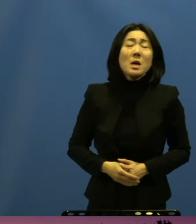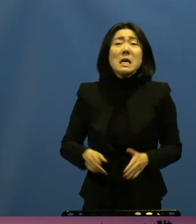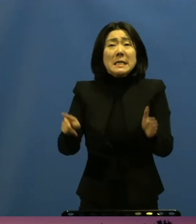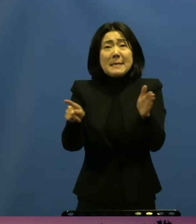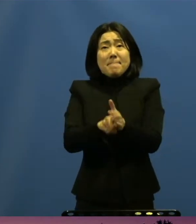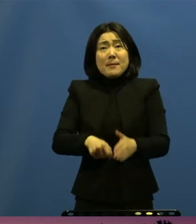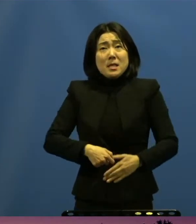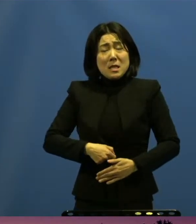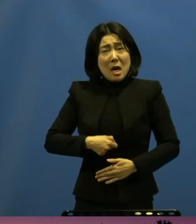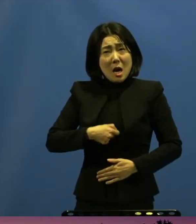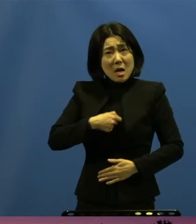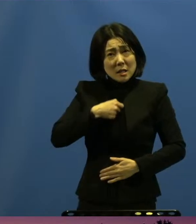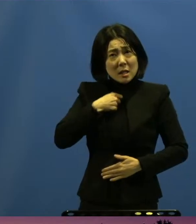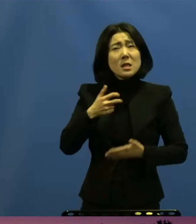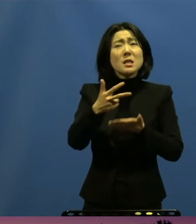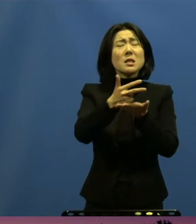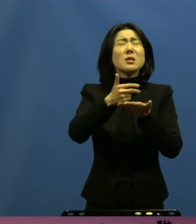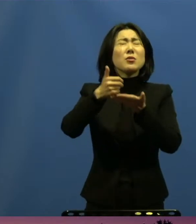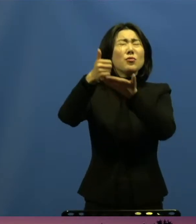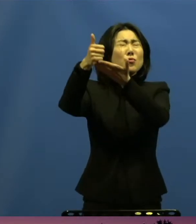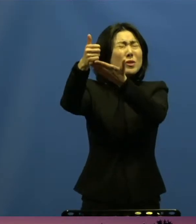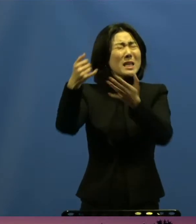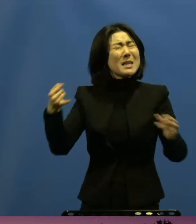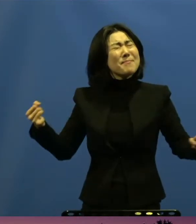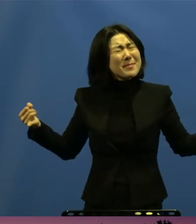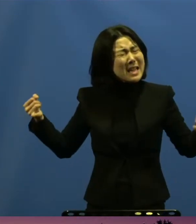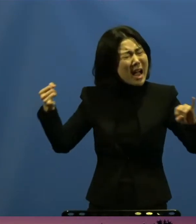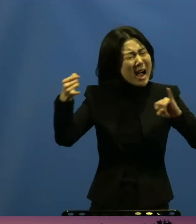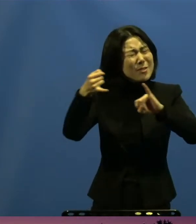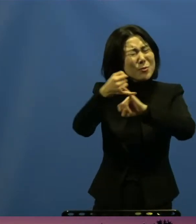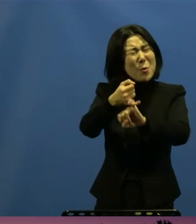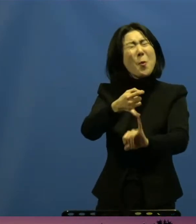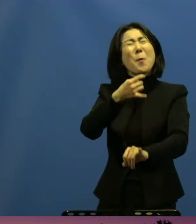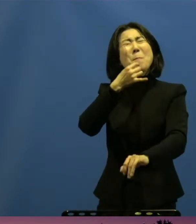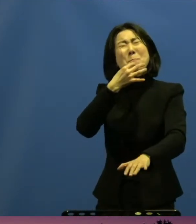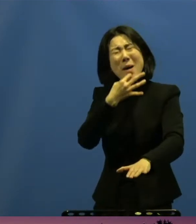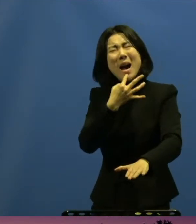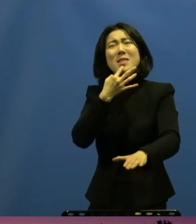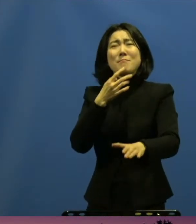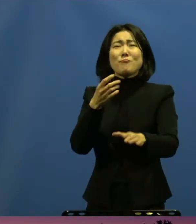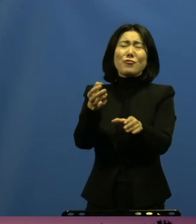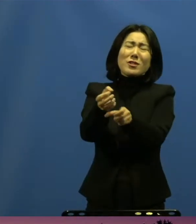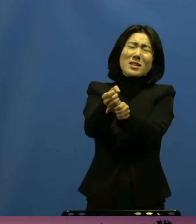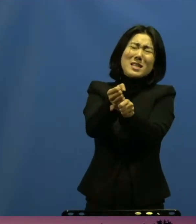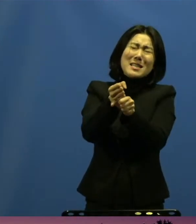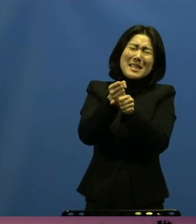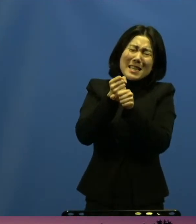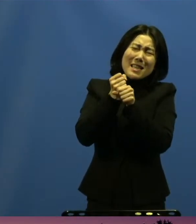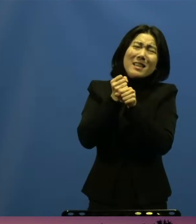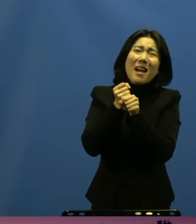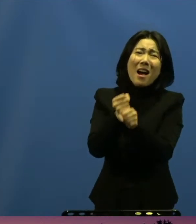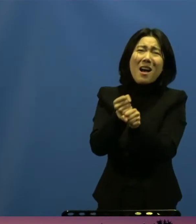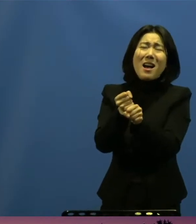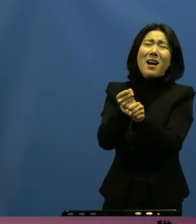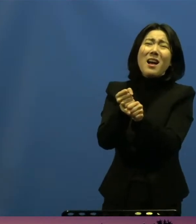조롱하여도 신실하신 주님 약속만